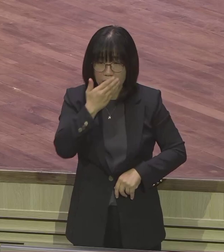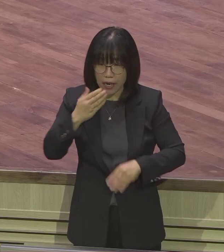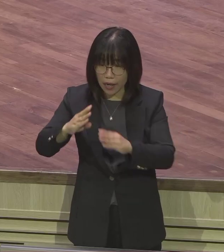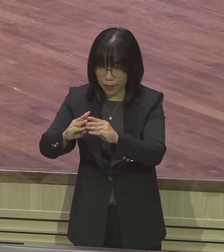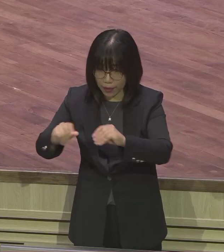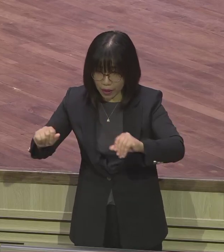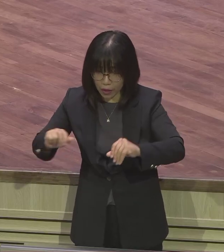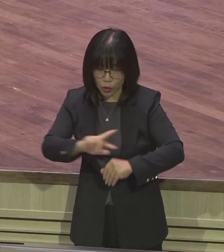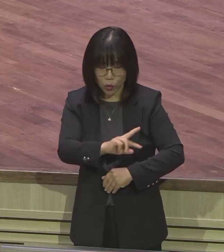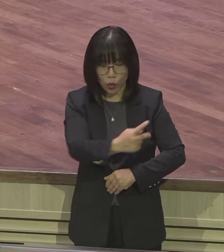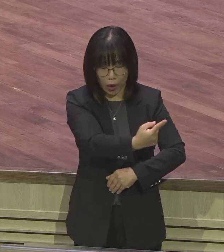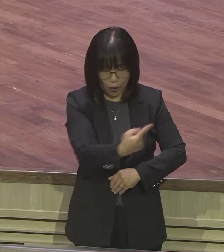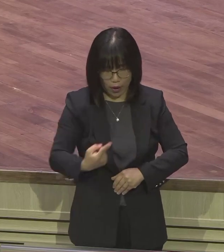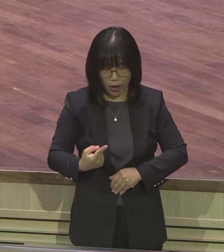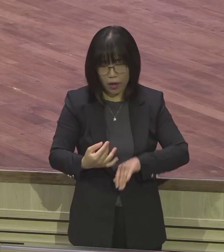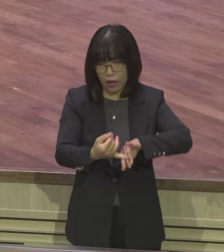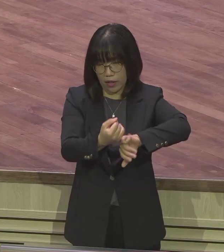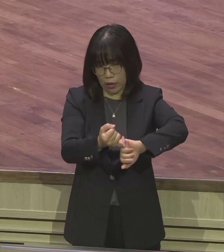약속을 했어요.